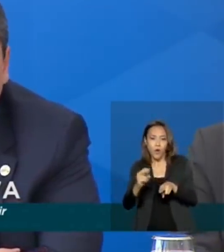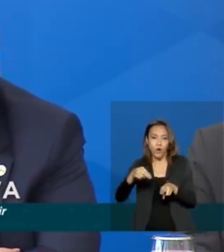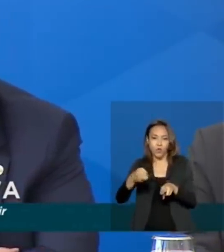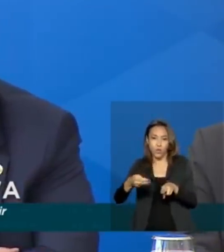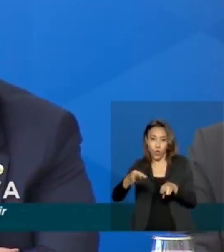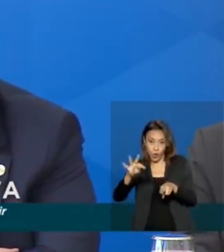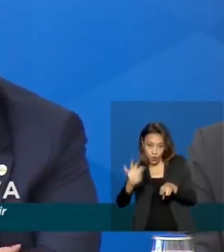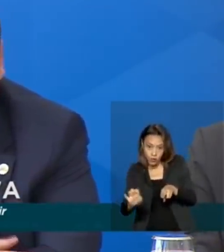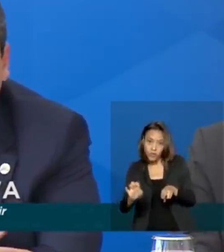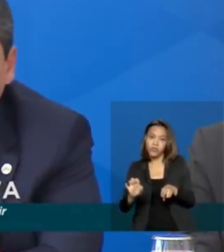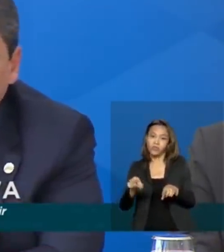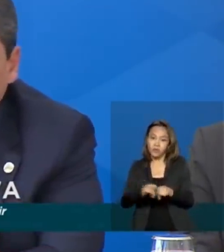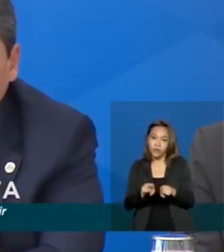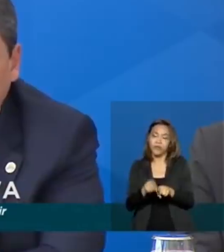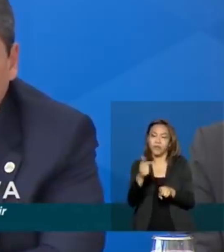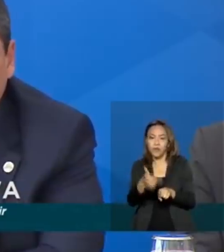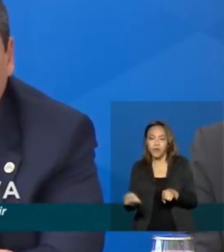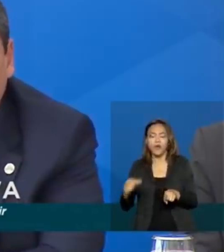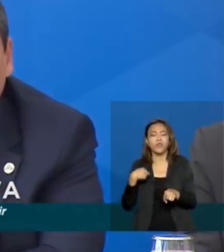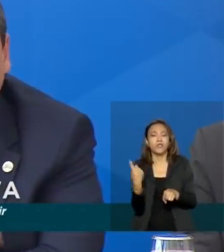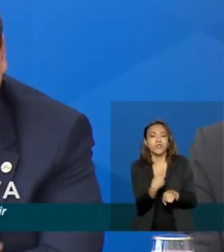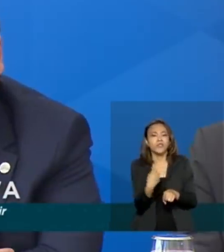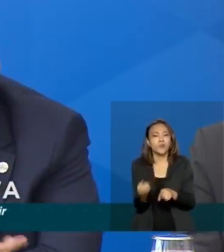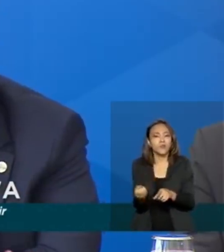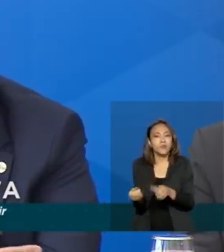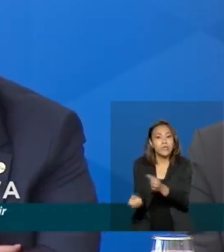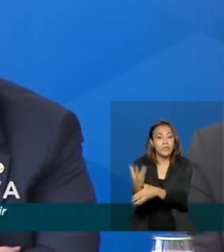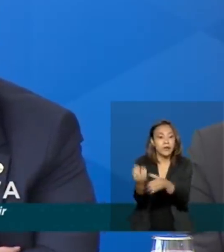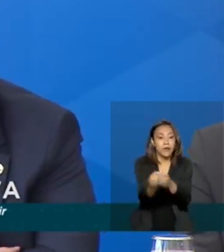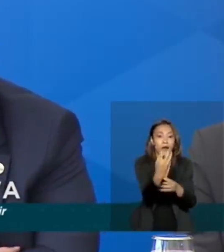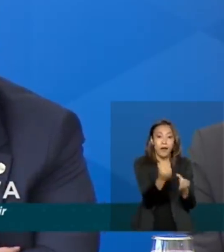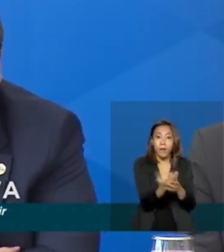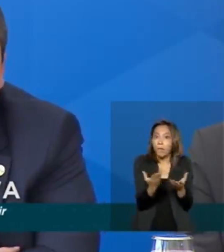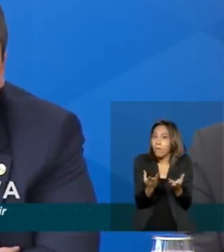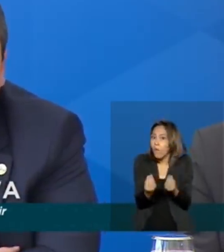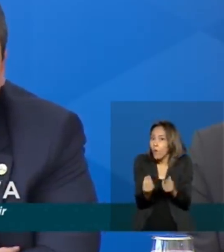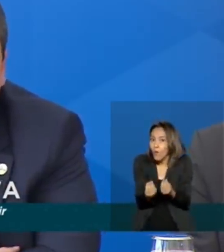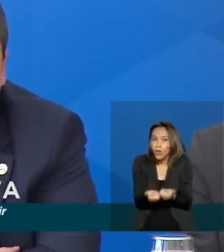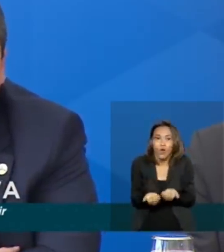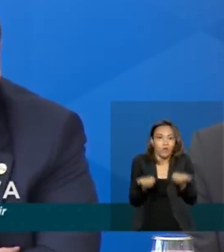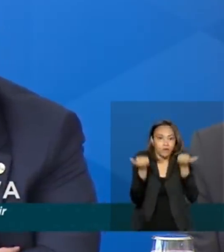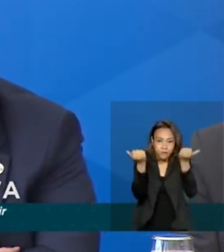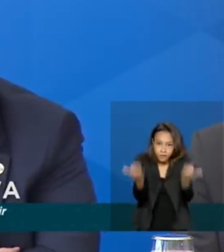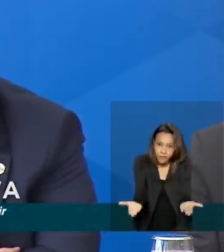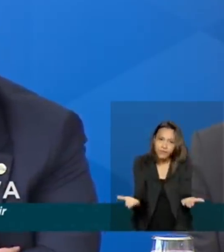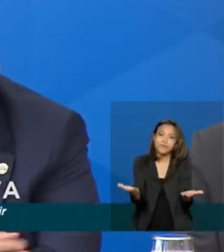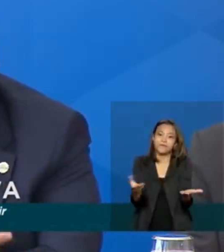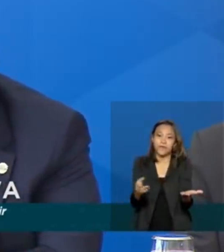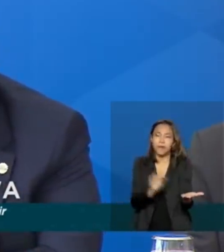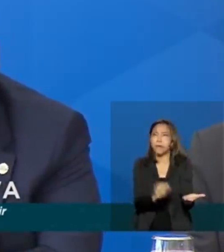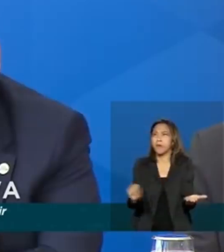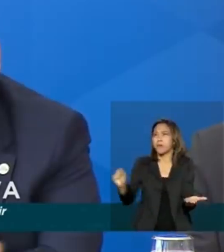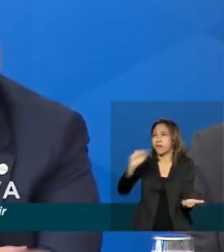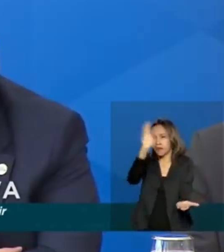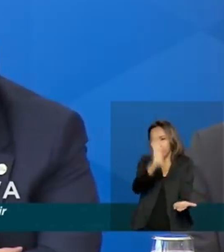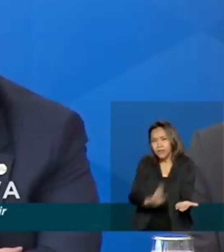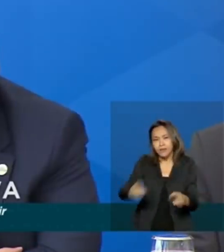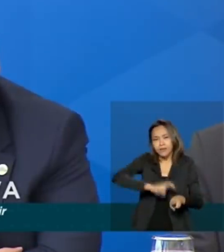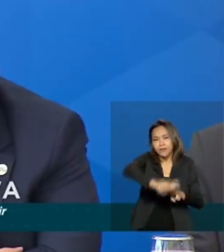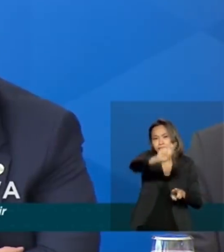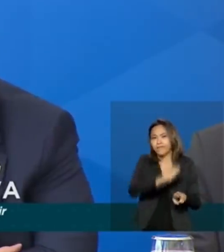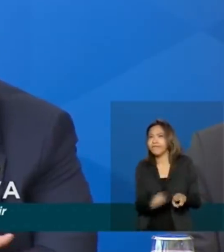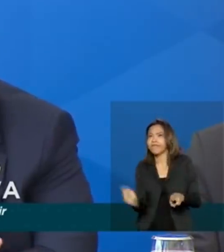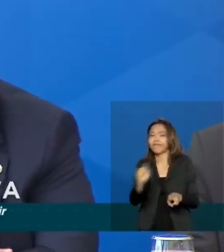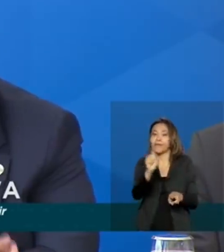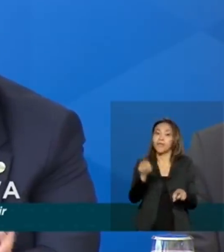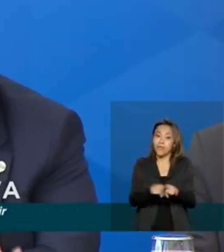Rio Verde. Então, a gente vai aumentar muito a oferta de ferrovias no Brasil, e trabalhando num projeto de